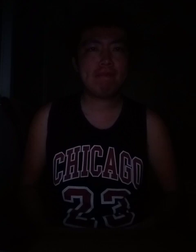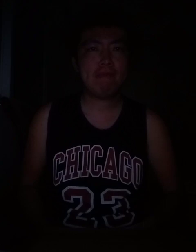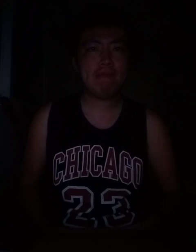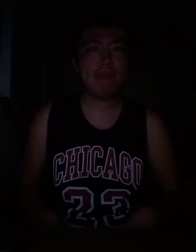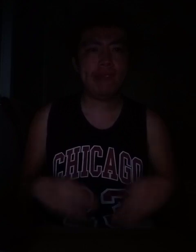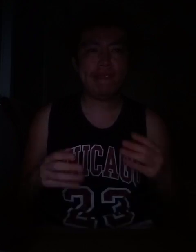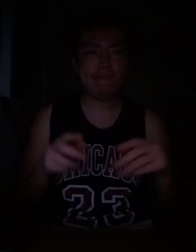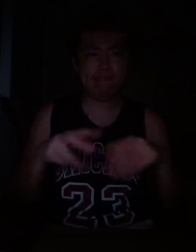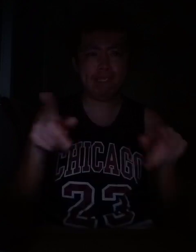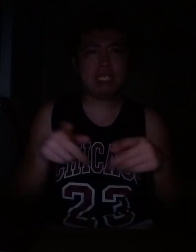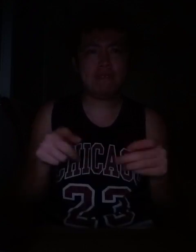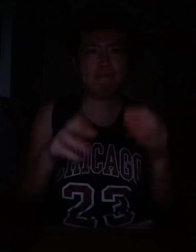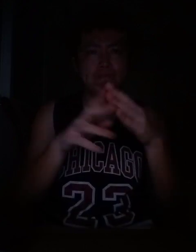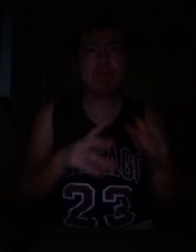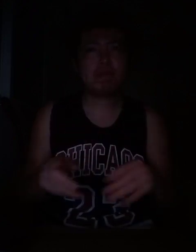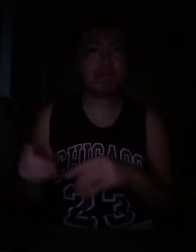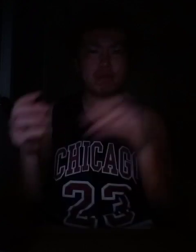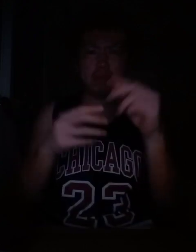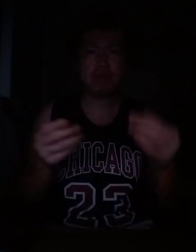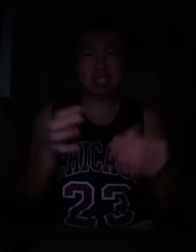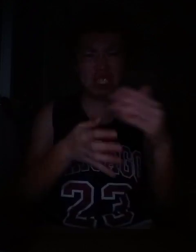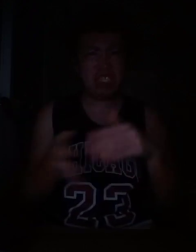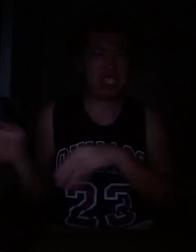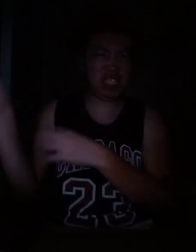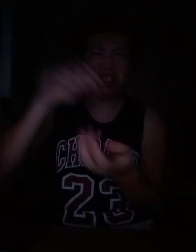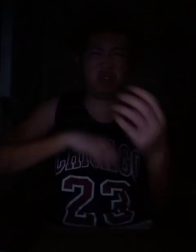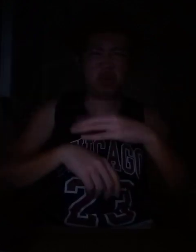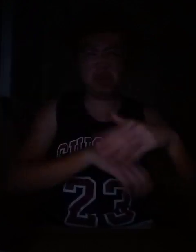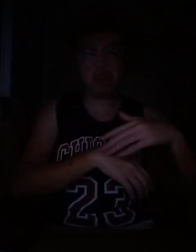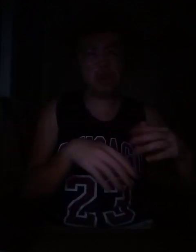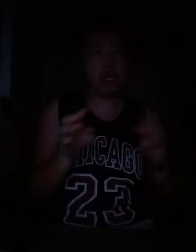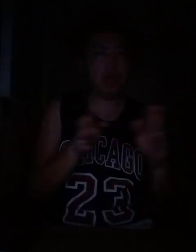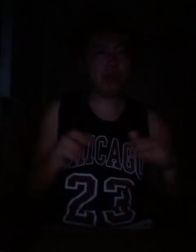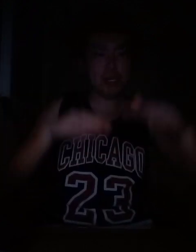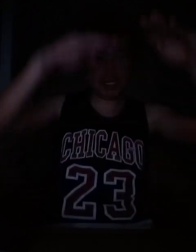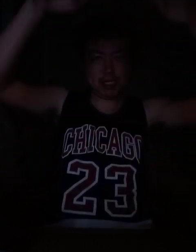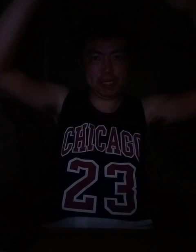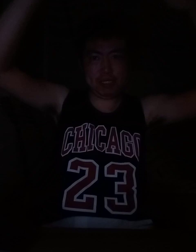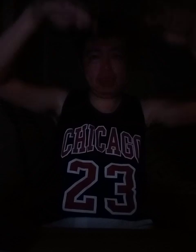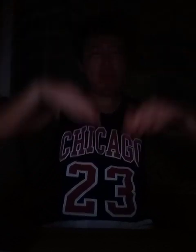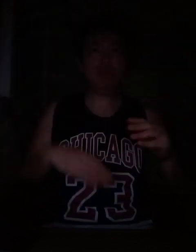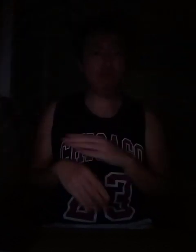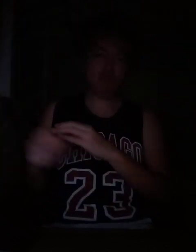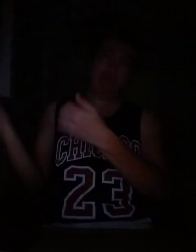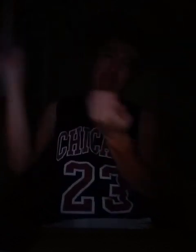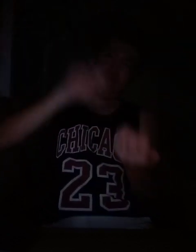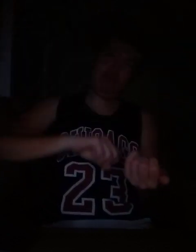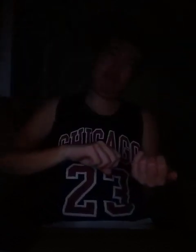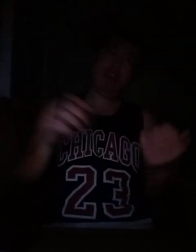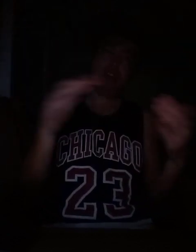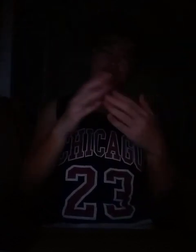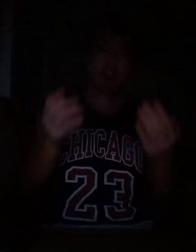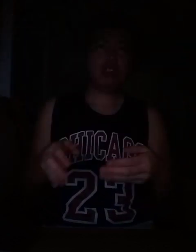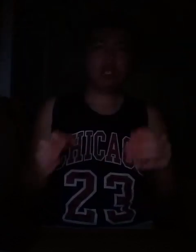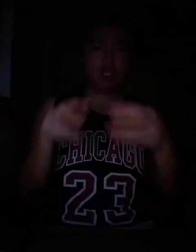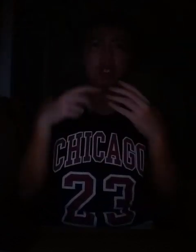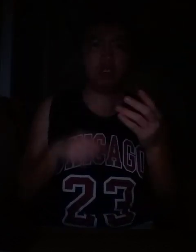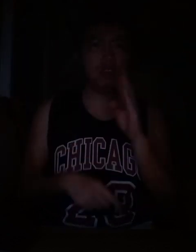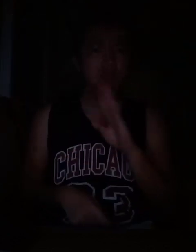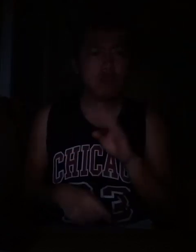냉장고고 뭐 이거 뒤죽박죽이 돼서 물이 차가지고 다 넘어갔어. 집으로 또 들어오지 않나 싶기도 하고